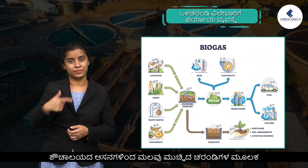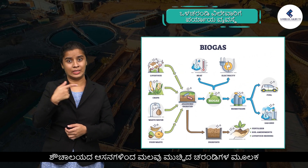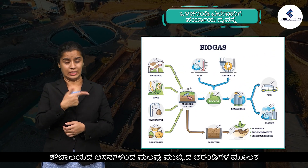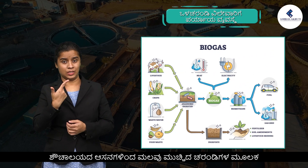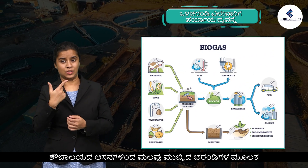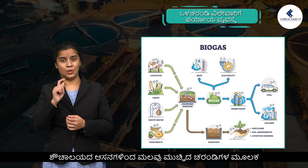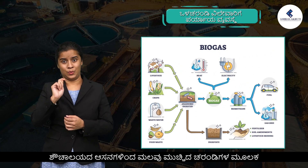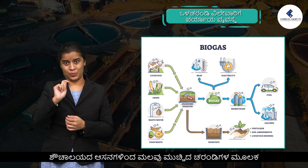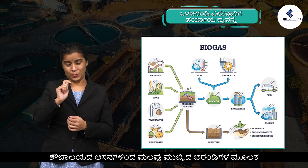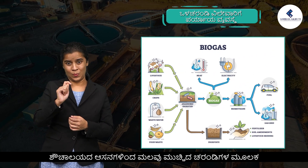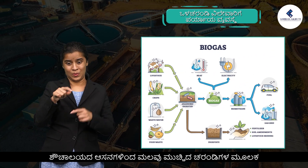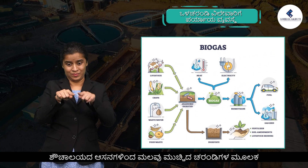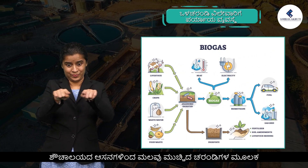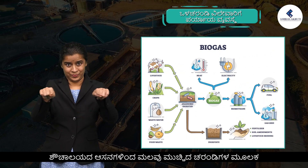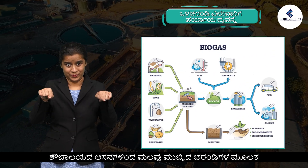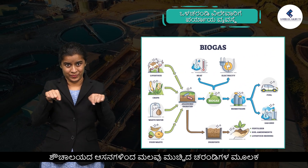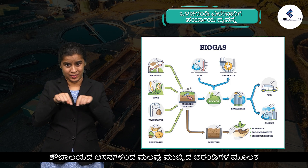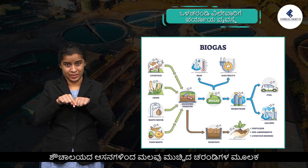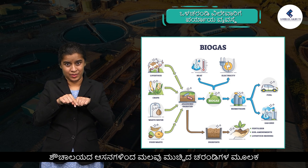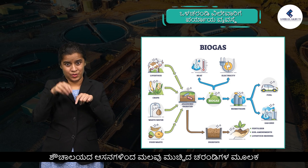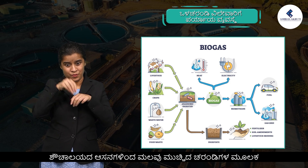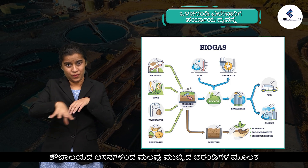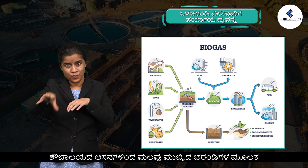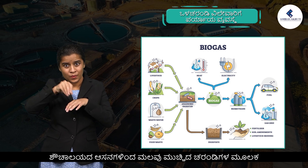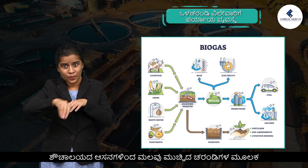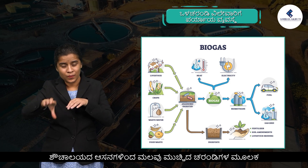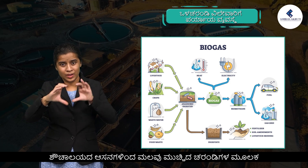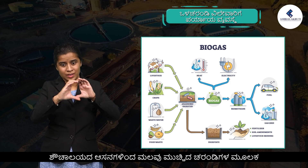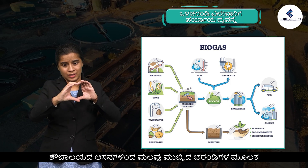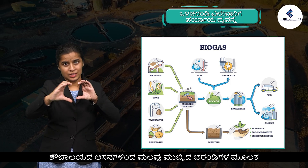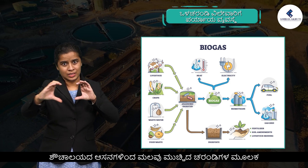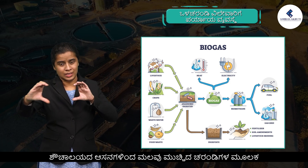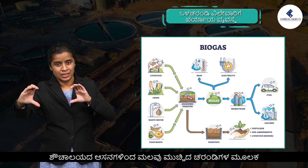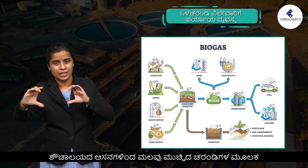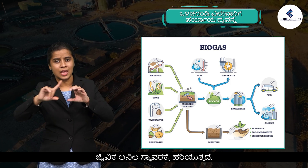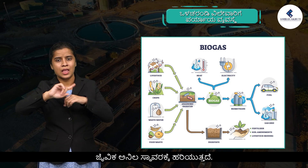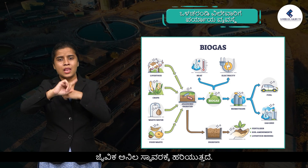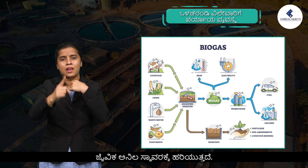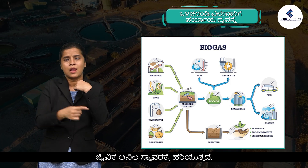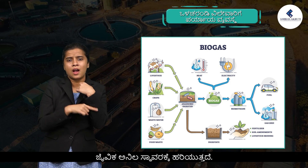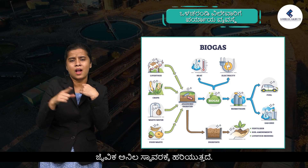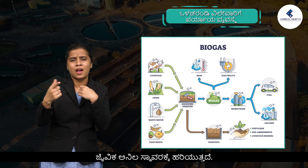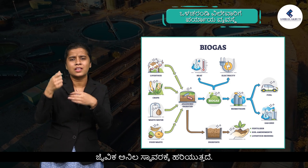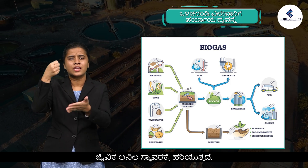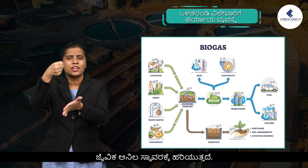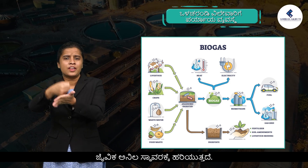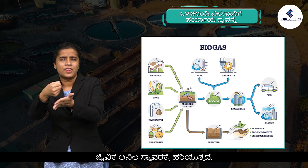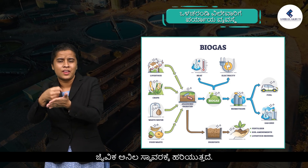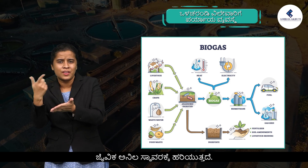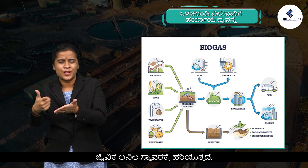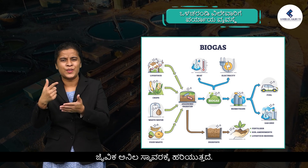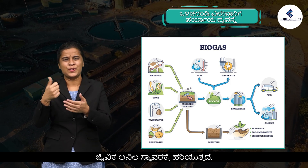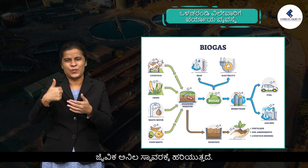ಶೌಚಾಲಯದ ಆಸನಗಳಿಂದ ಮಲವು ಮುಚ್ಚಿದ ಚರಂಡಿಗಳ ಮೂಲಕ ಜೈವಿಕ ಅನಿಲ